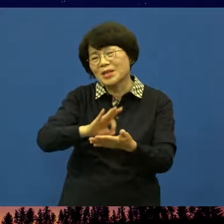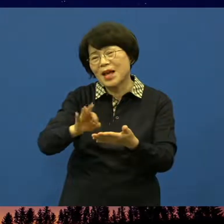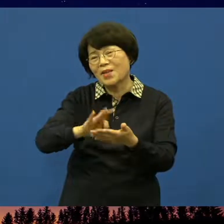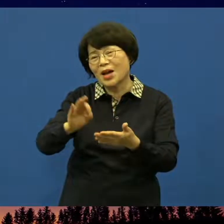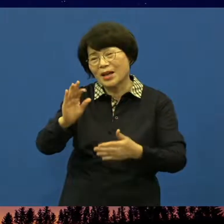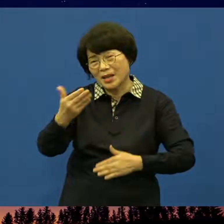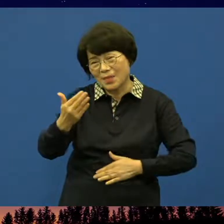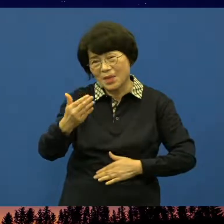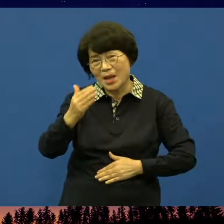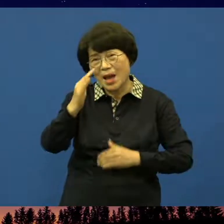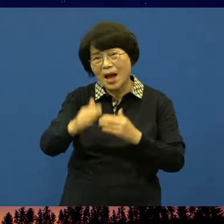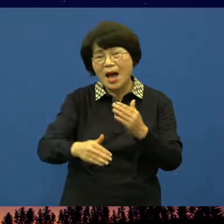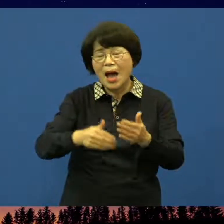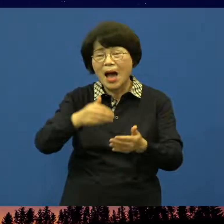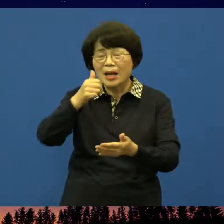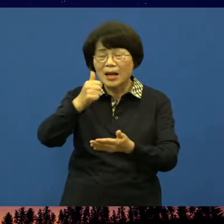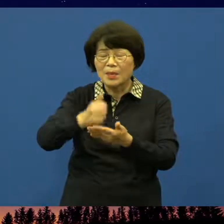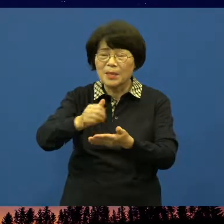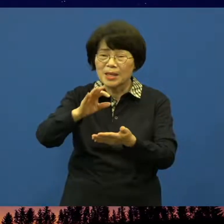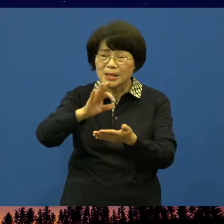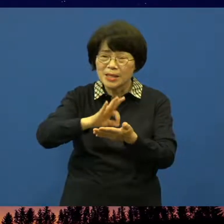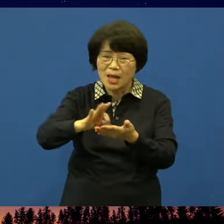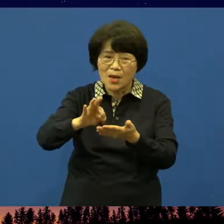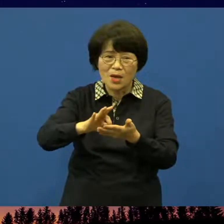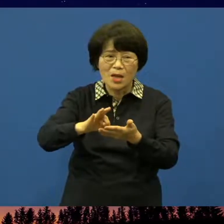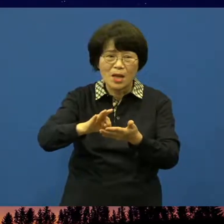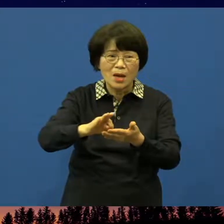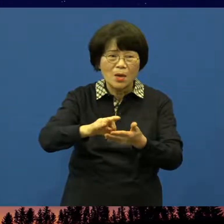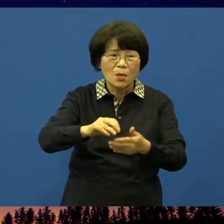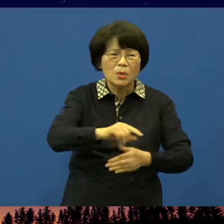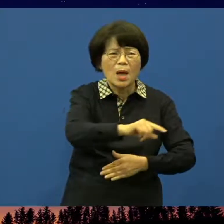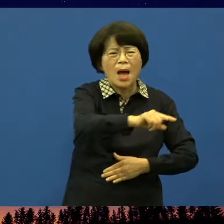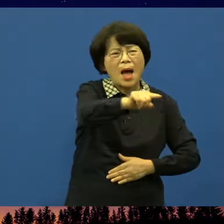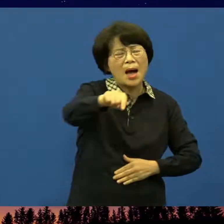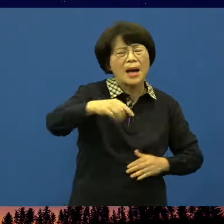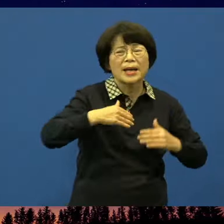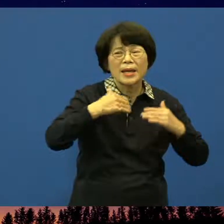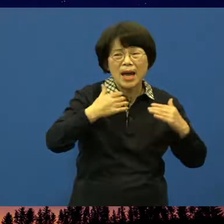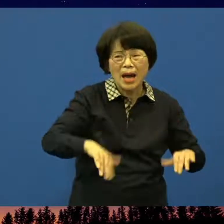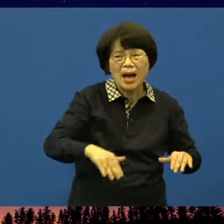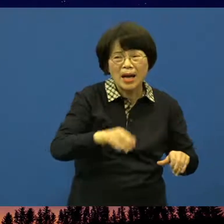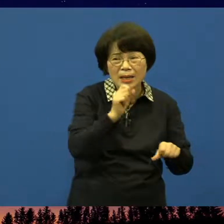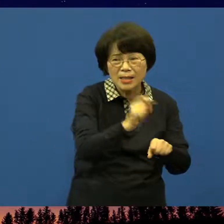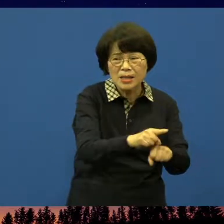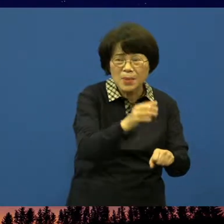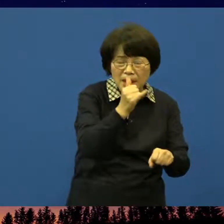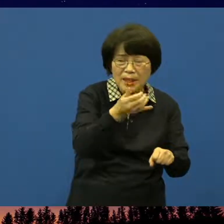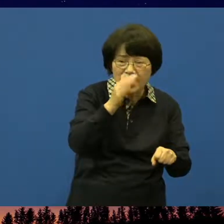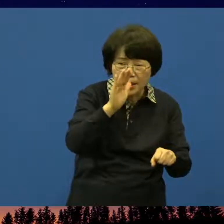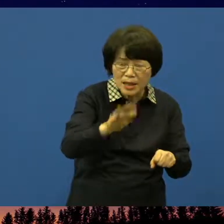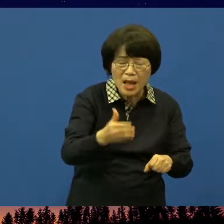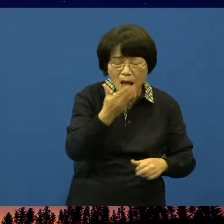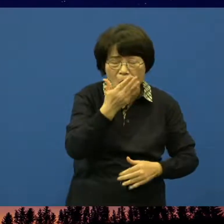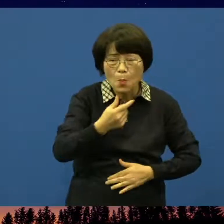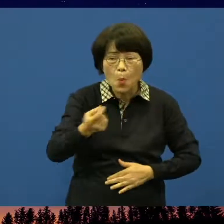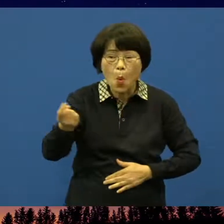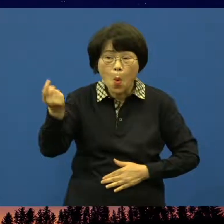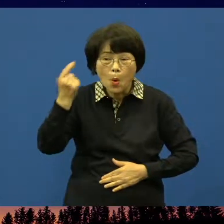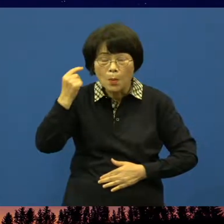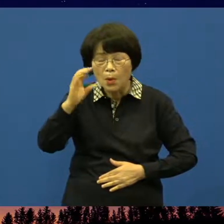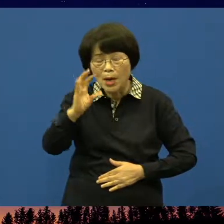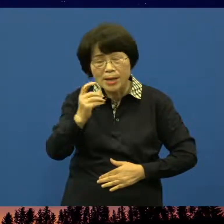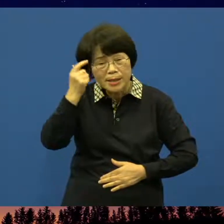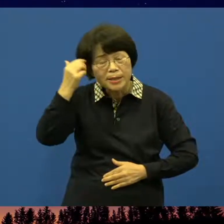여러분, 하나님이 쓰셨던 사람도 다 그런 겁니다. 우리는 다 약점이 있습니다. 그런데 복음의 역사가 우리 안에 일어나고 성령이 우리 가운데 임하실